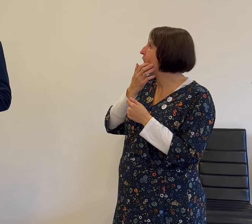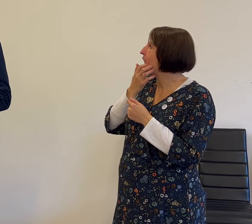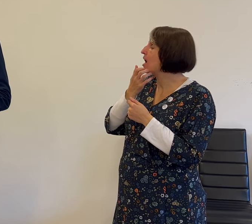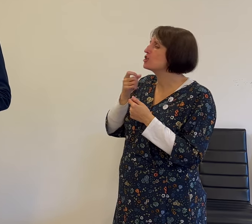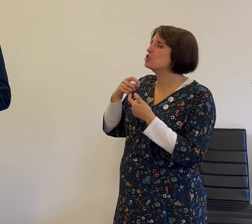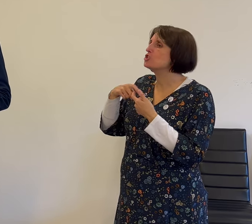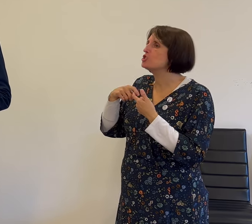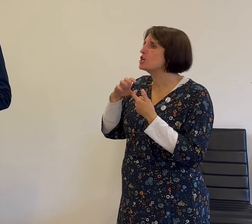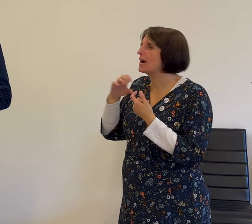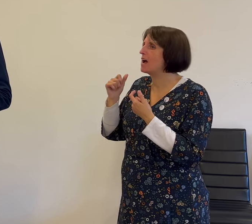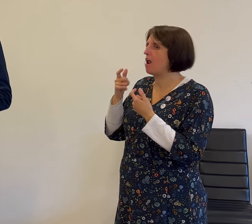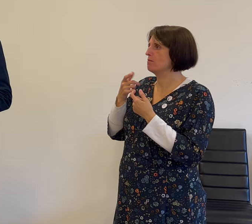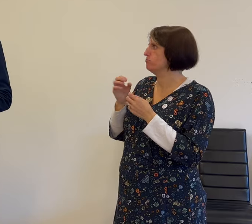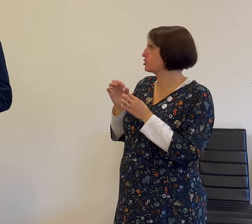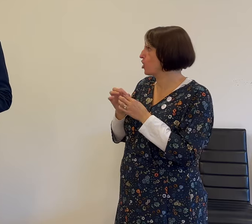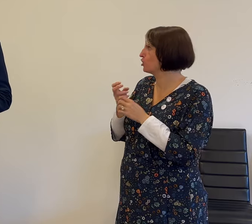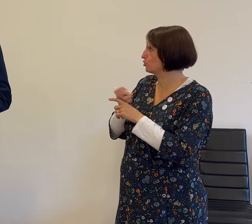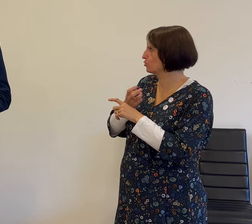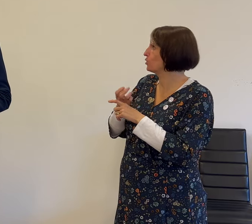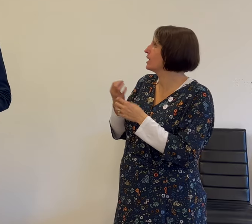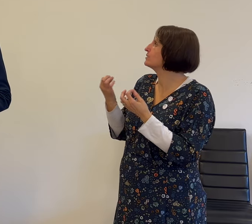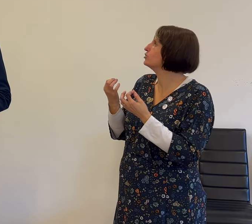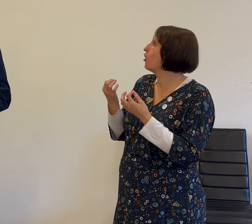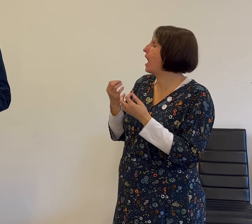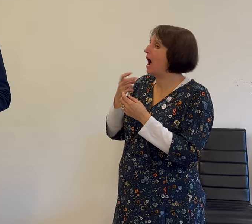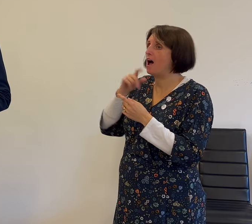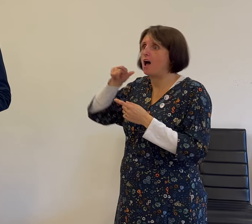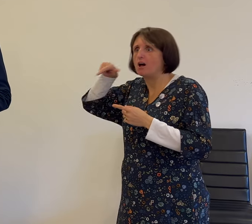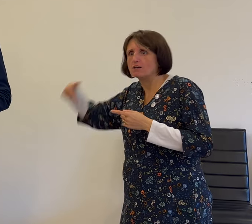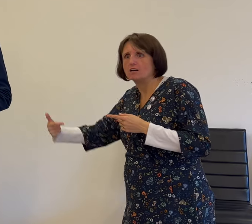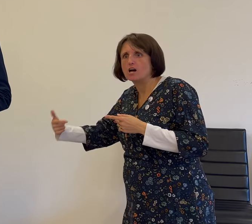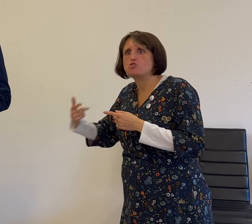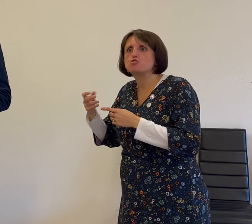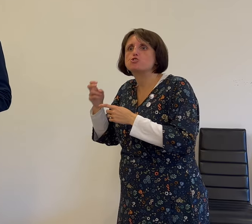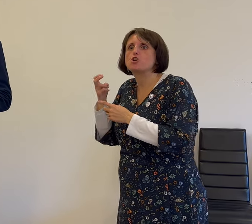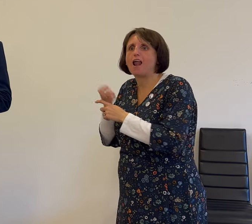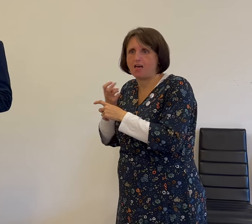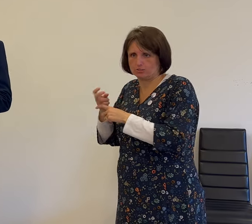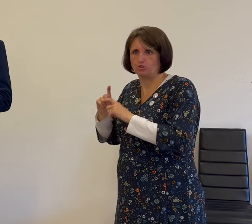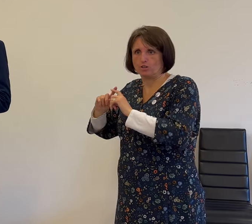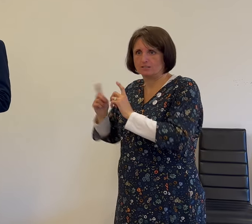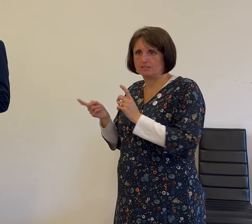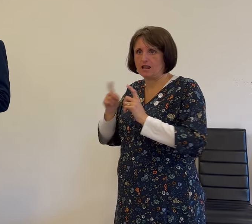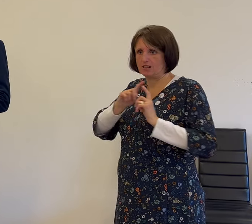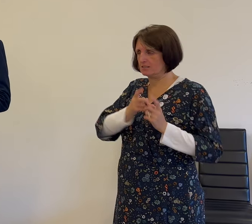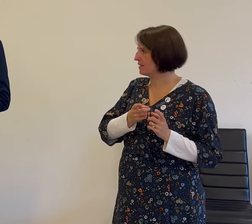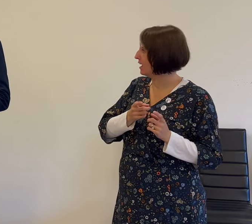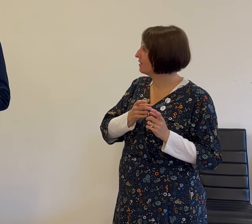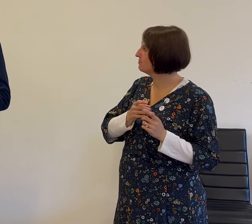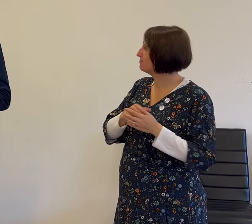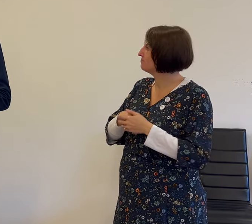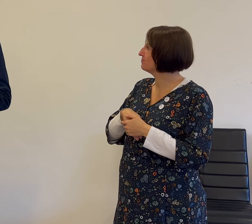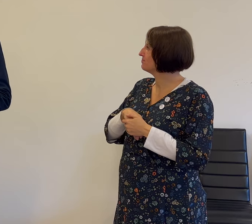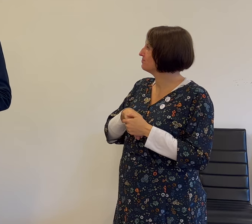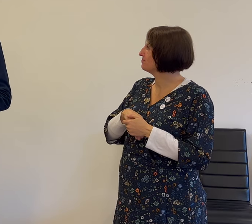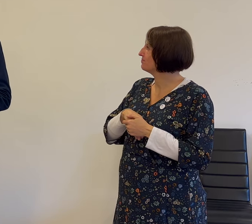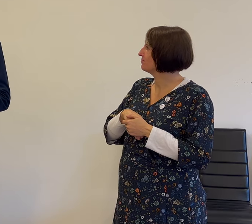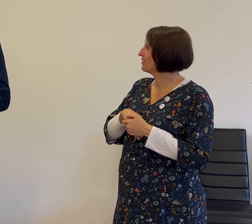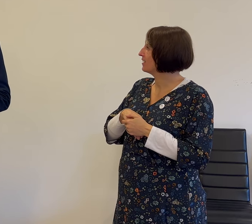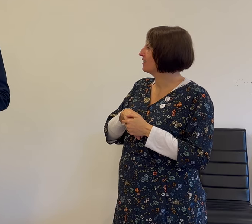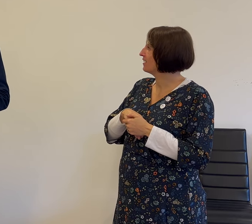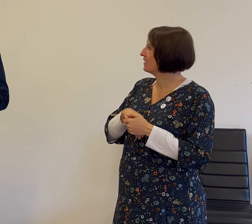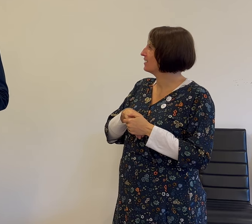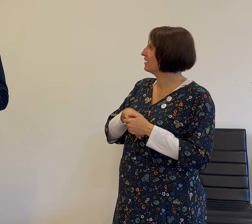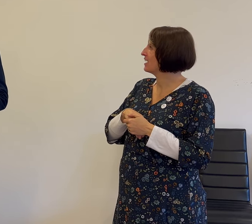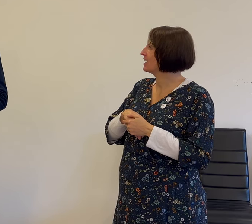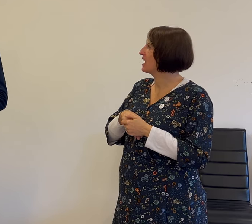bronzu a máme šekely železa. To znamená, ten šekel není vždycky to samé. U bronzu